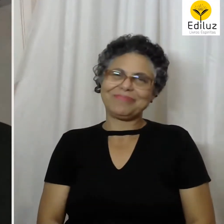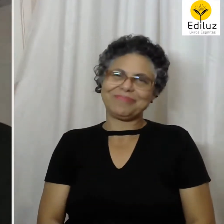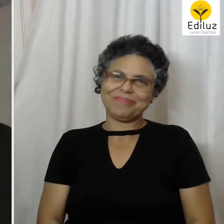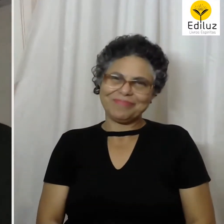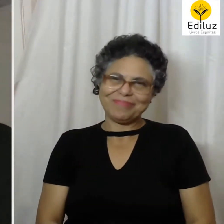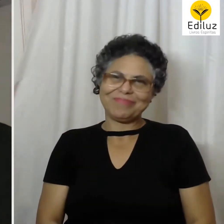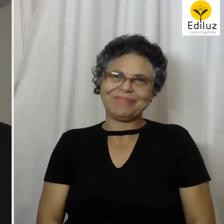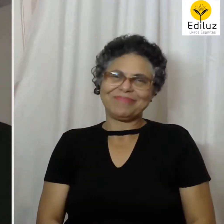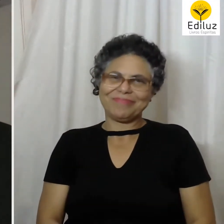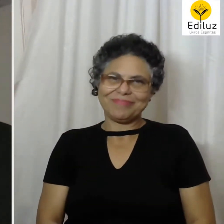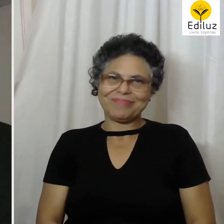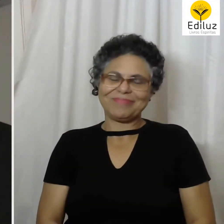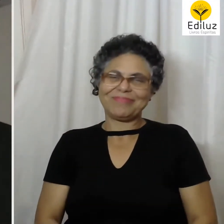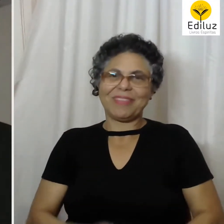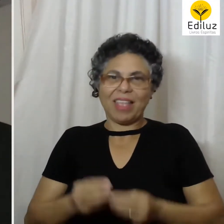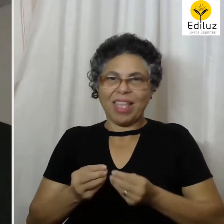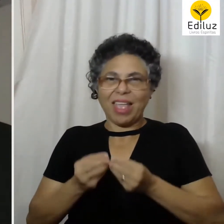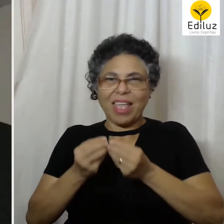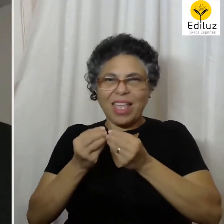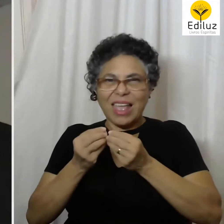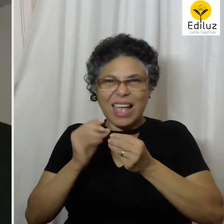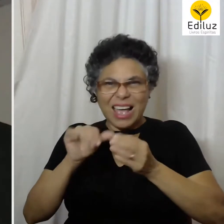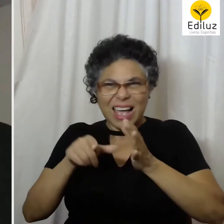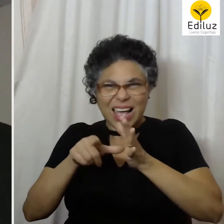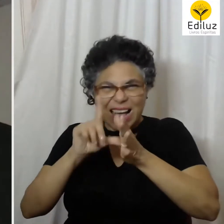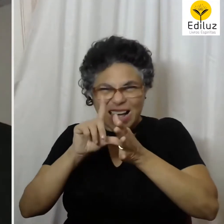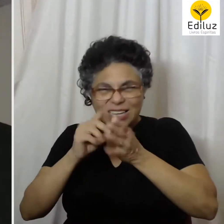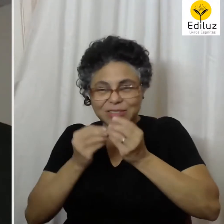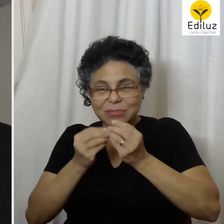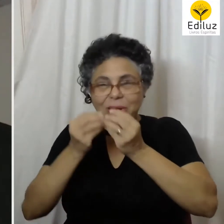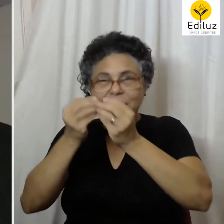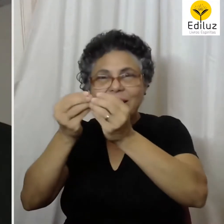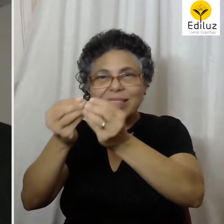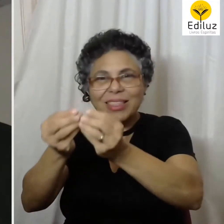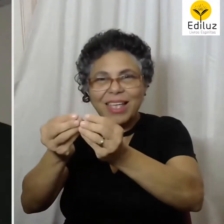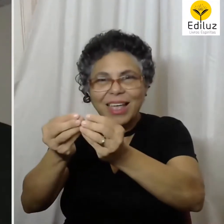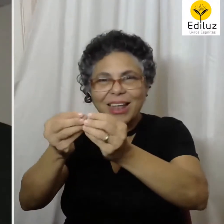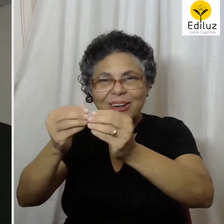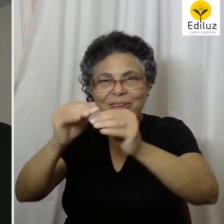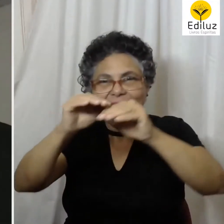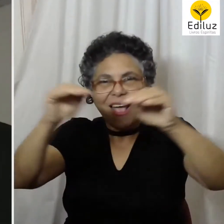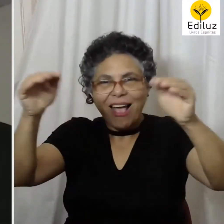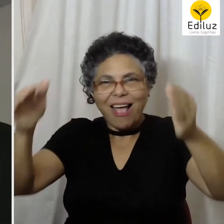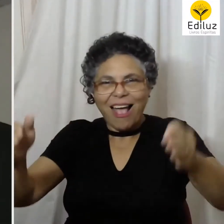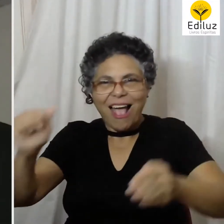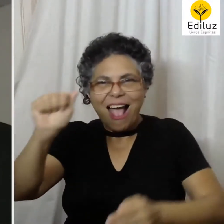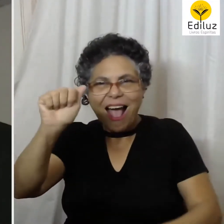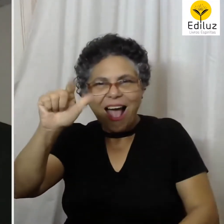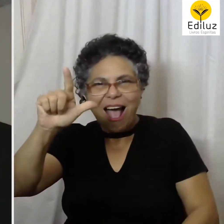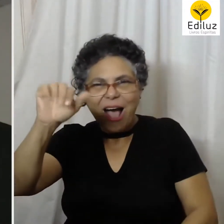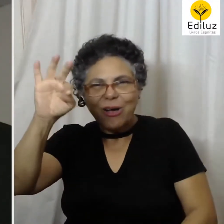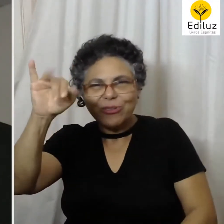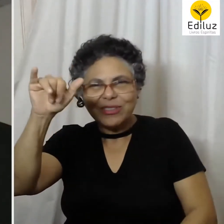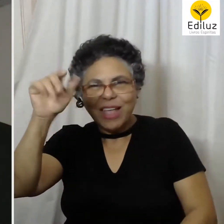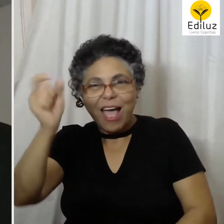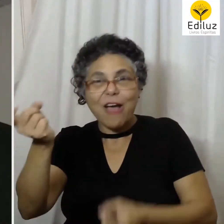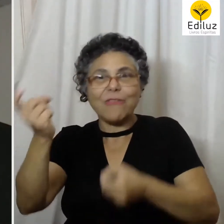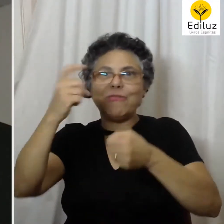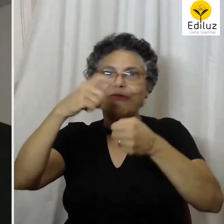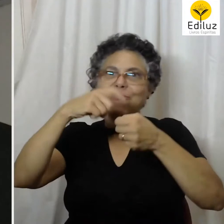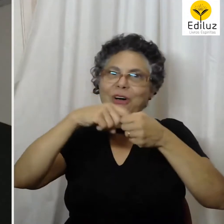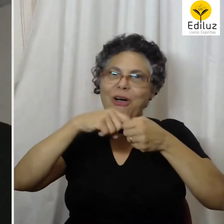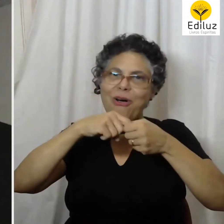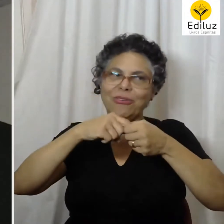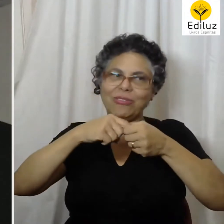tua oferta no altar, volta e reconcilia-te com teu irmão. Né? Para que eu não mande os oficiais